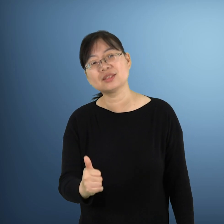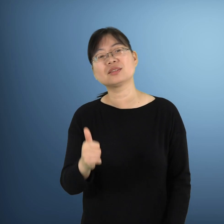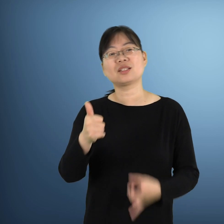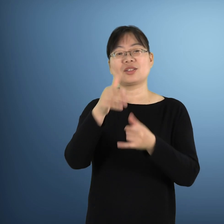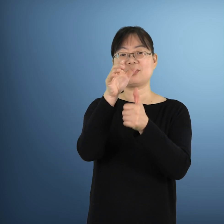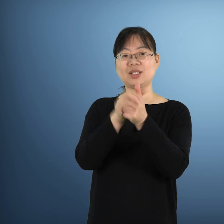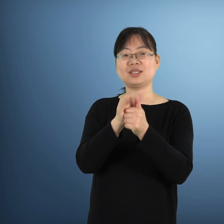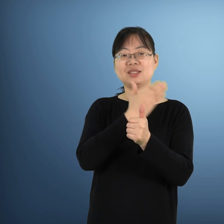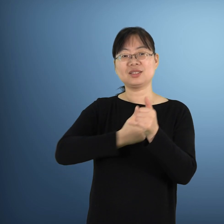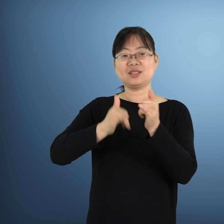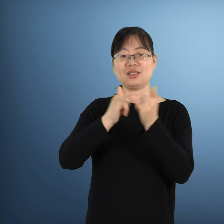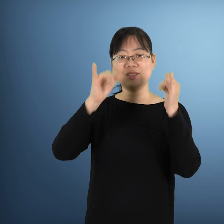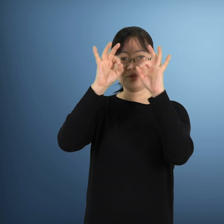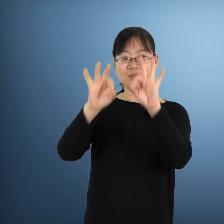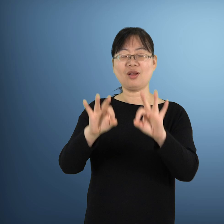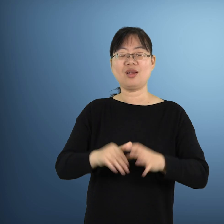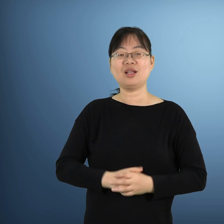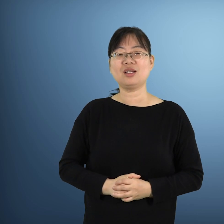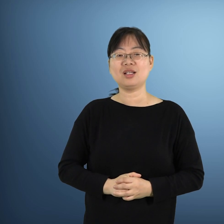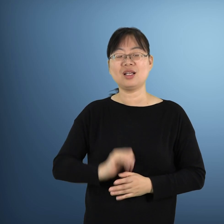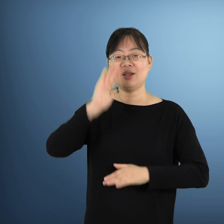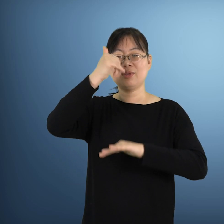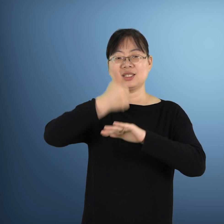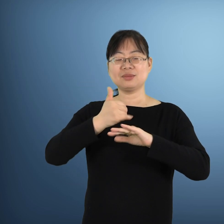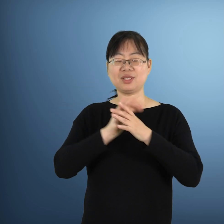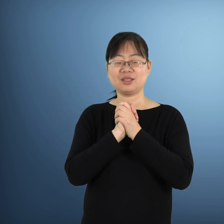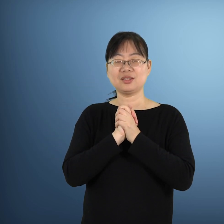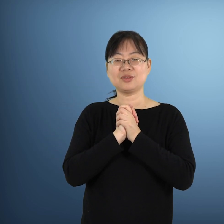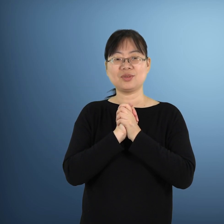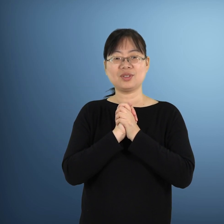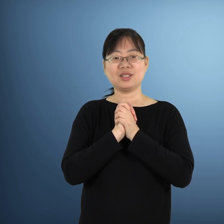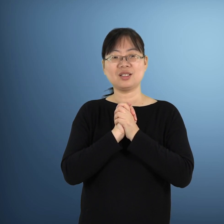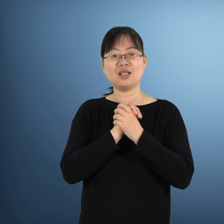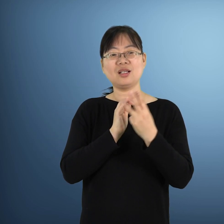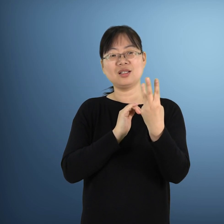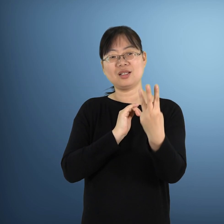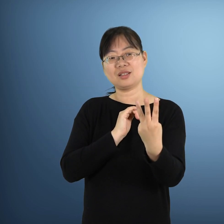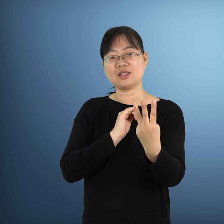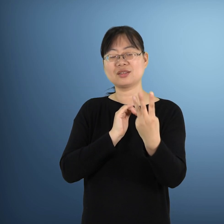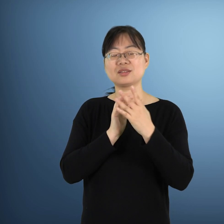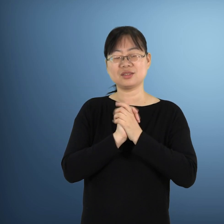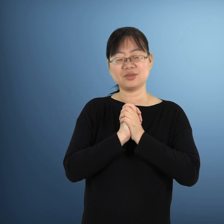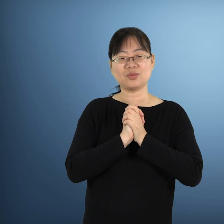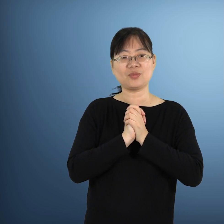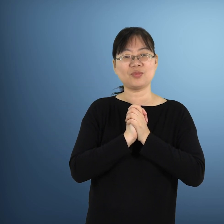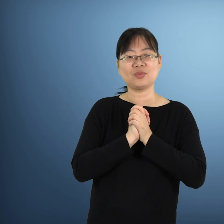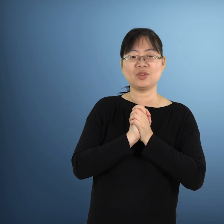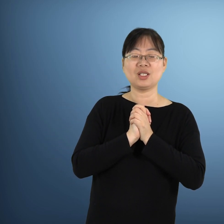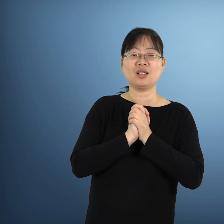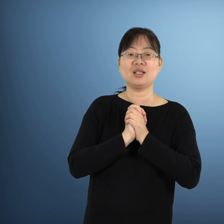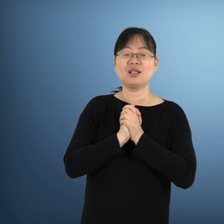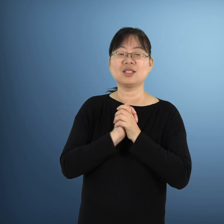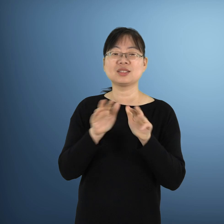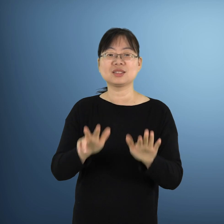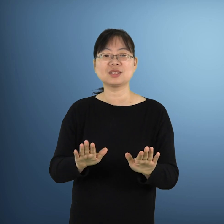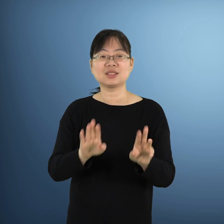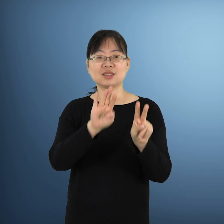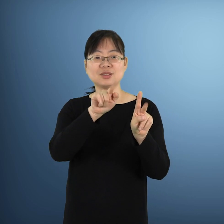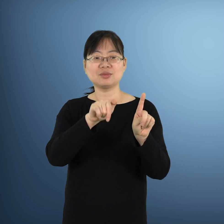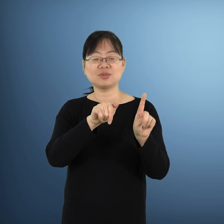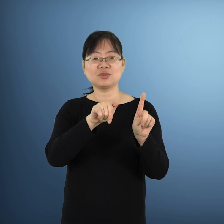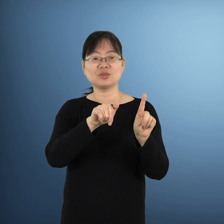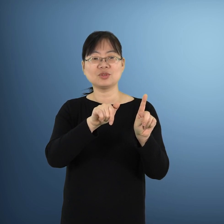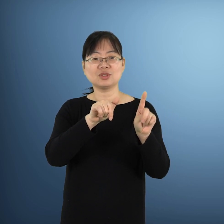아버지에게 맡긴 제자들을 놓고 이 마지막 기도에 세 가지를 기도해요. 세 가지. 이건 일부